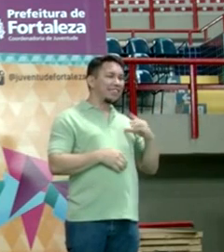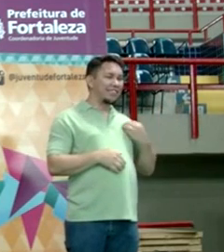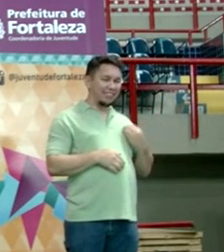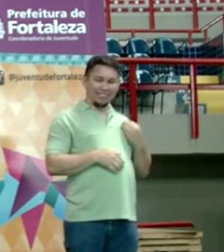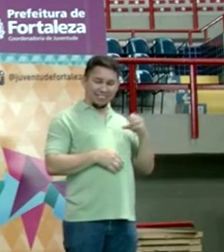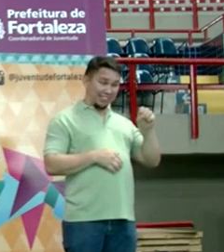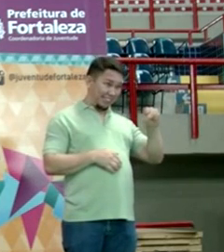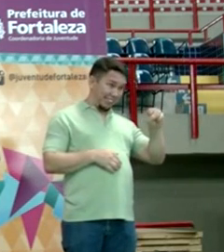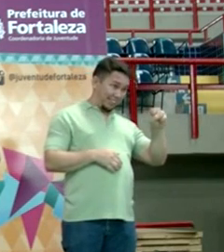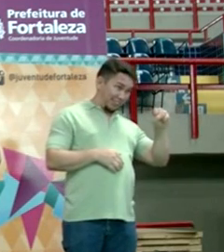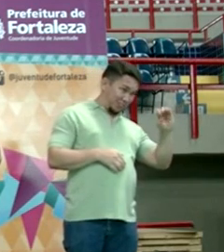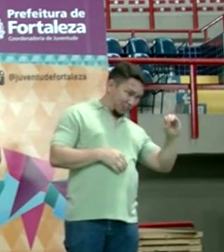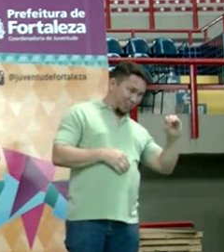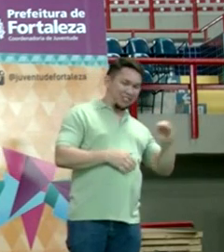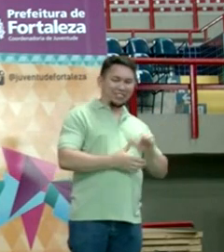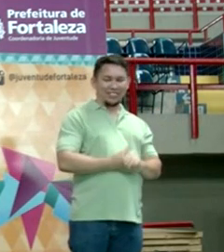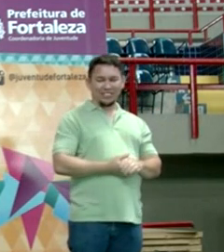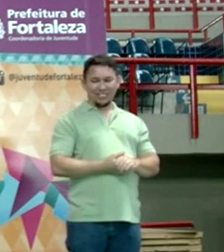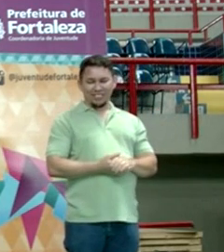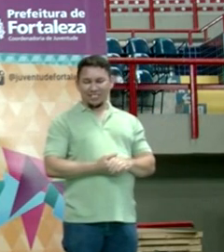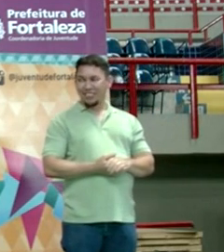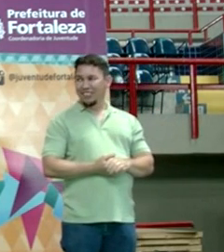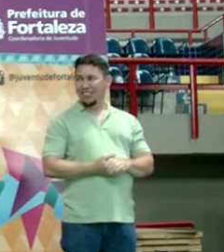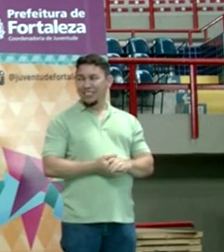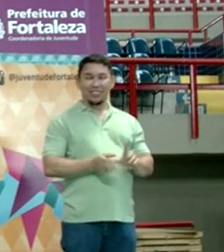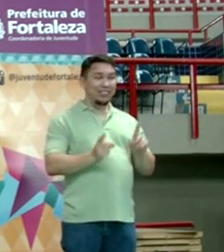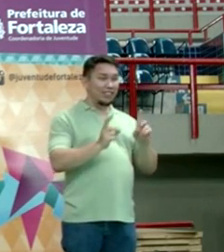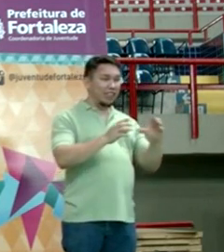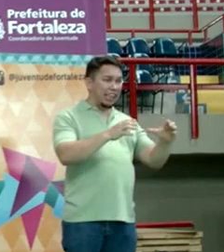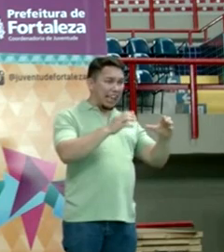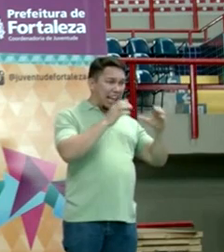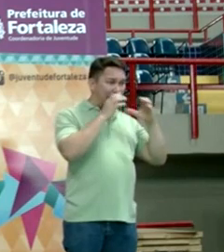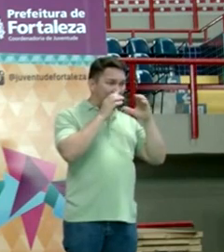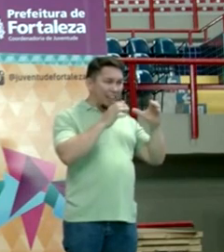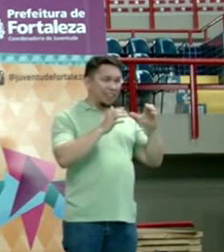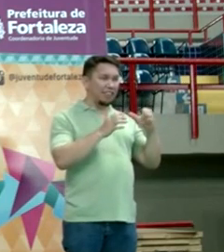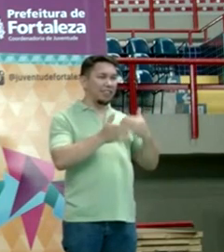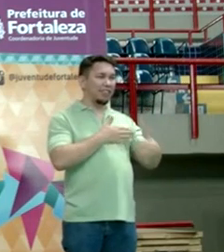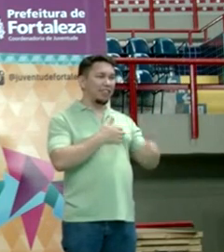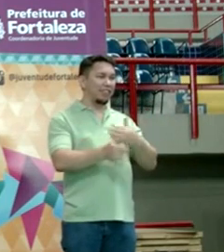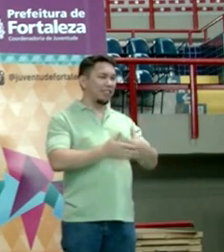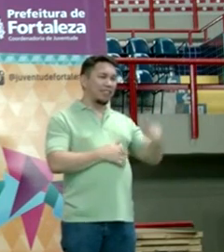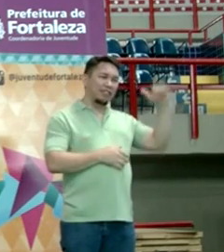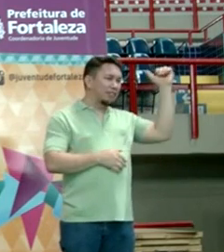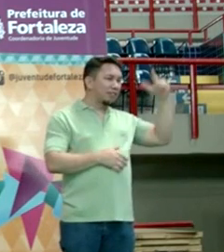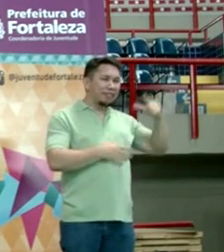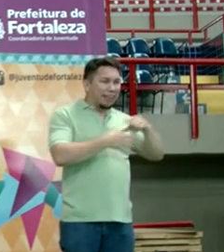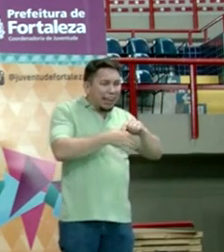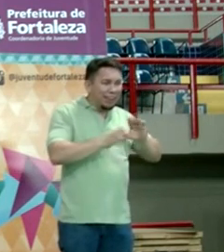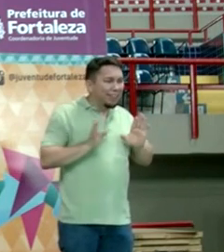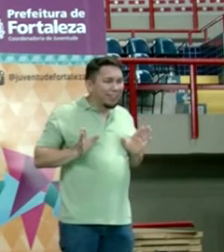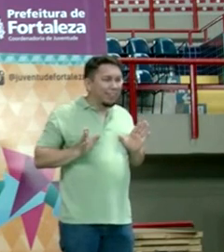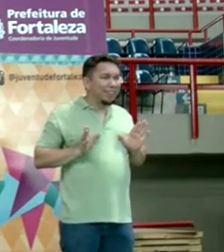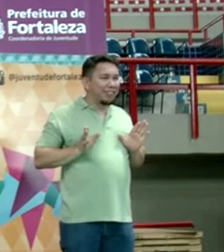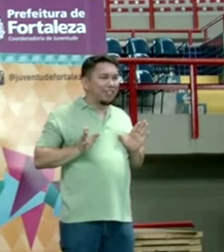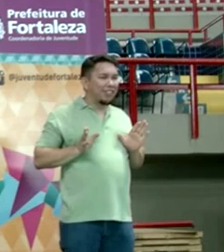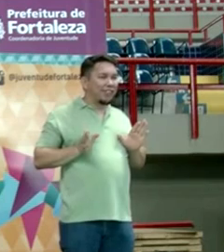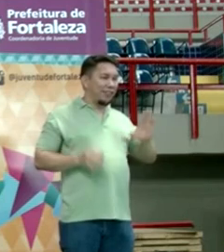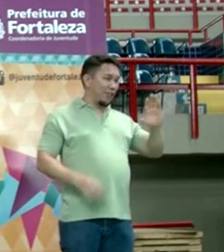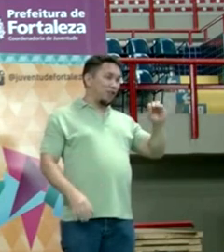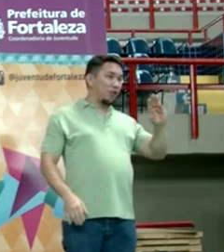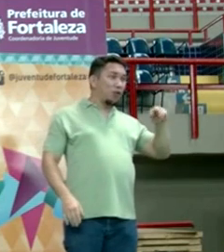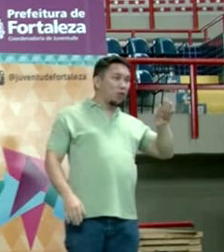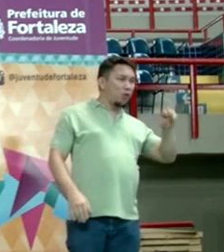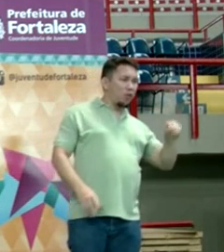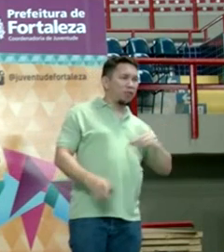Cissus. Tá? E a gente ia vender um sanduíche de não sei o que com carne de sol. O combo com